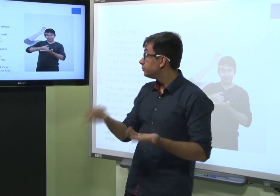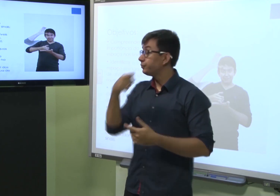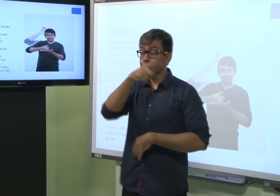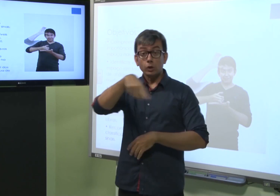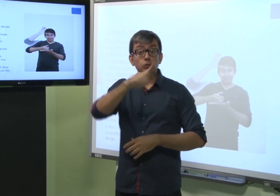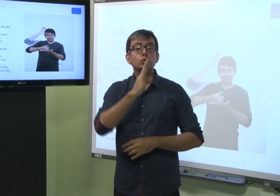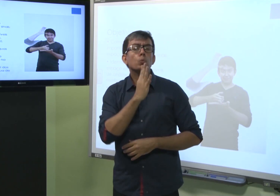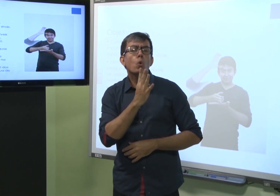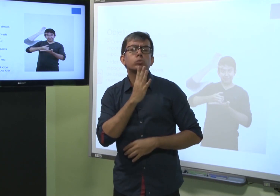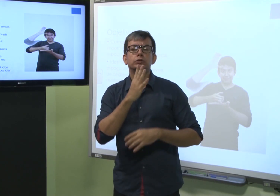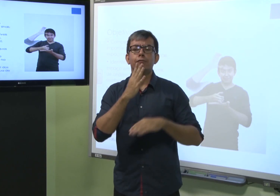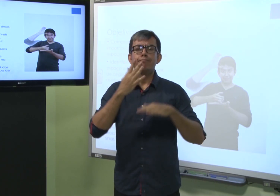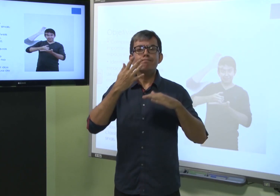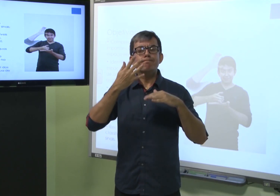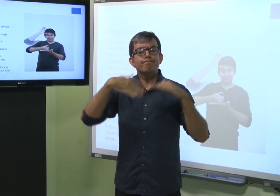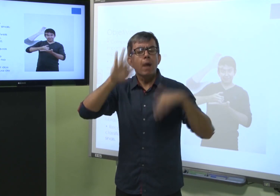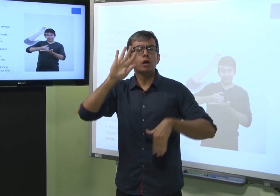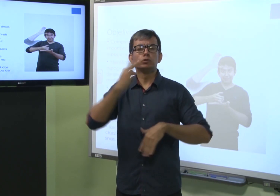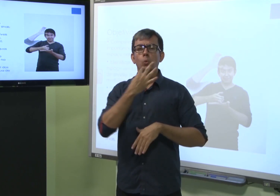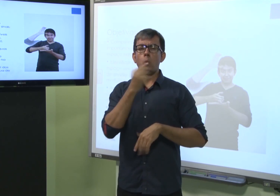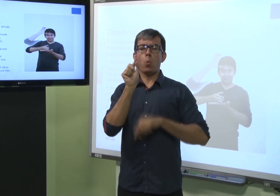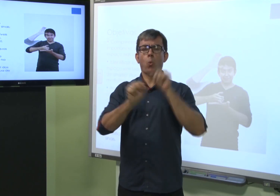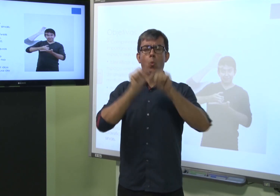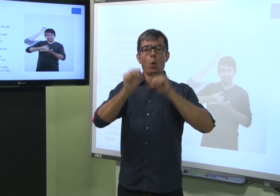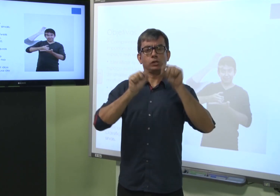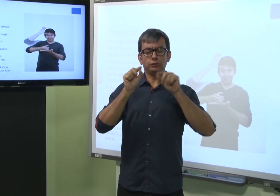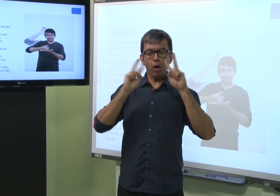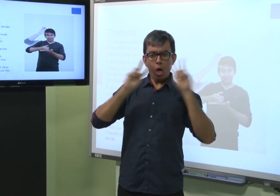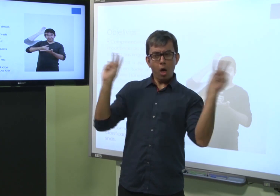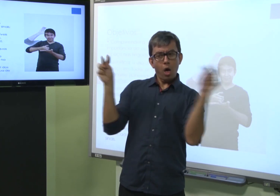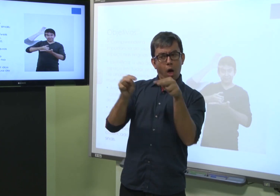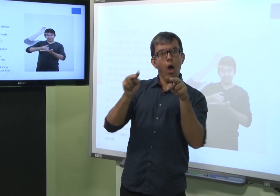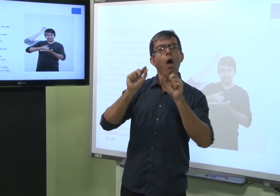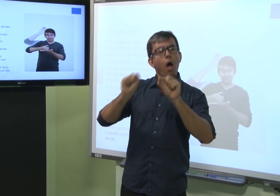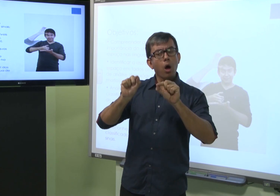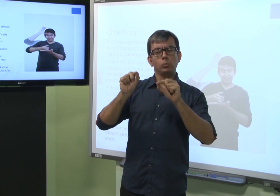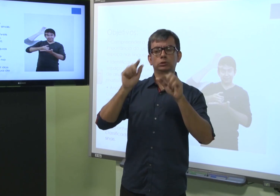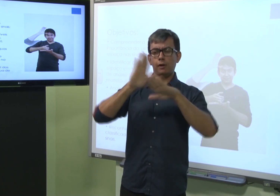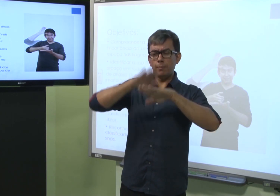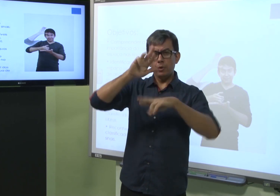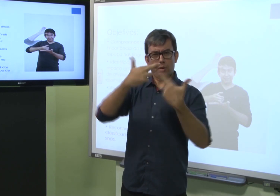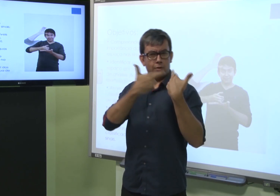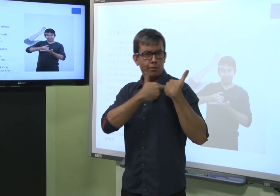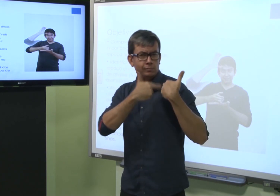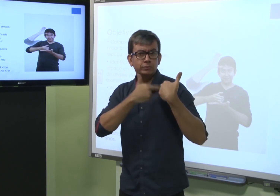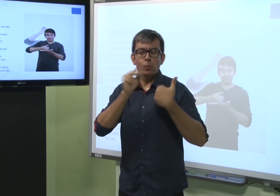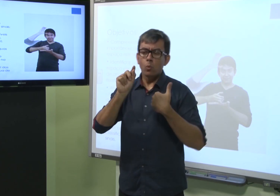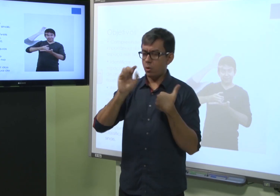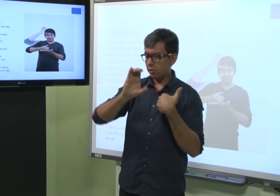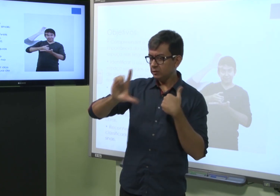para que vocês possam reconhecer o papel dos classificadores nas línguas de